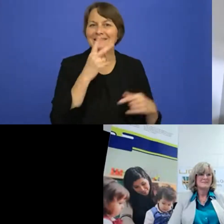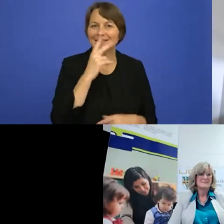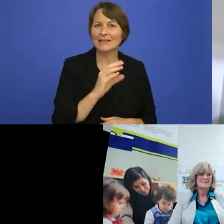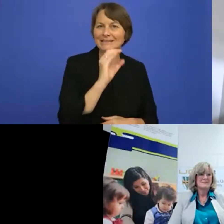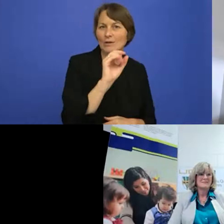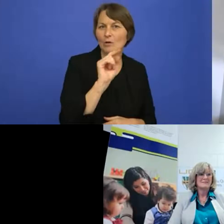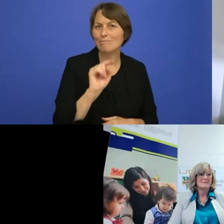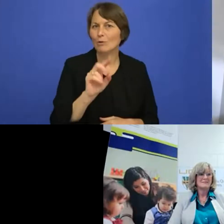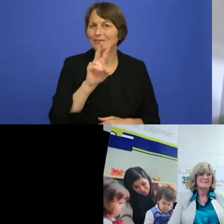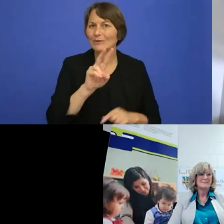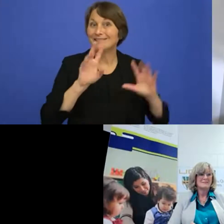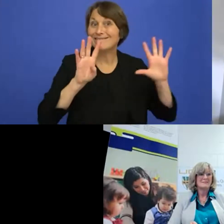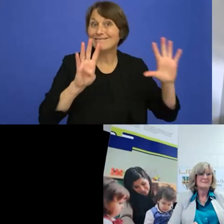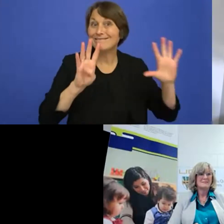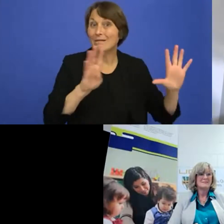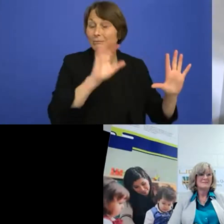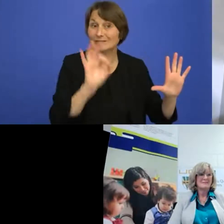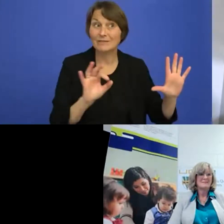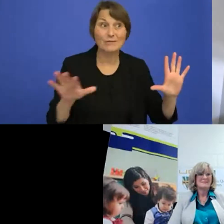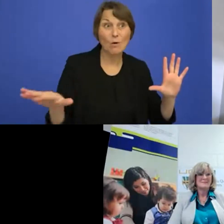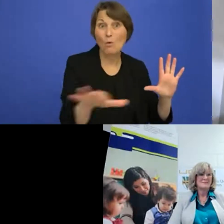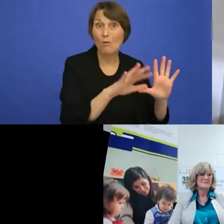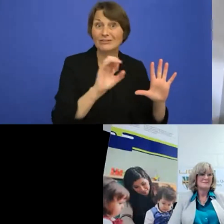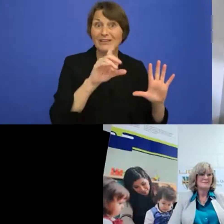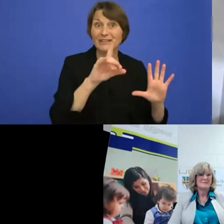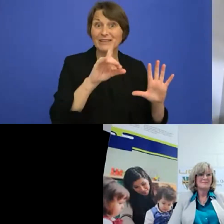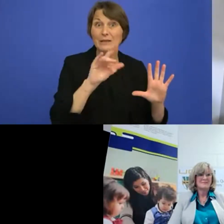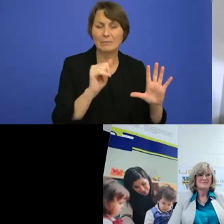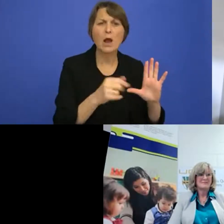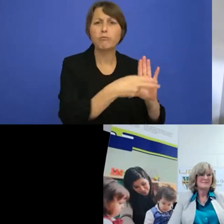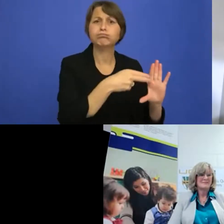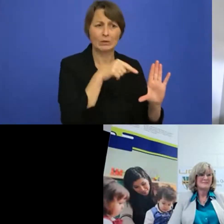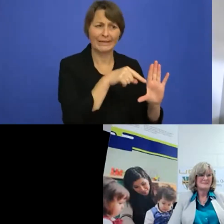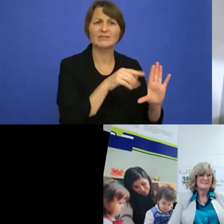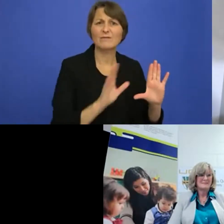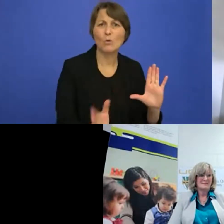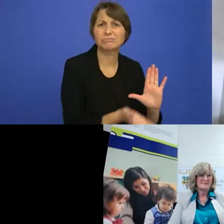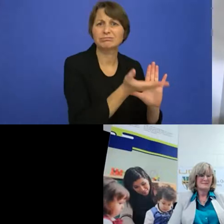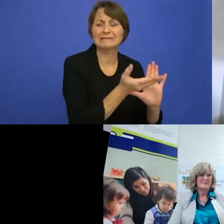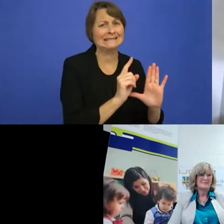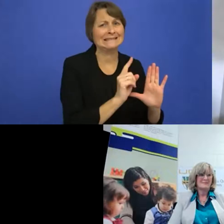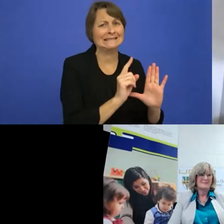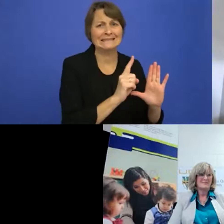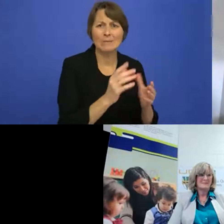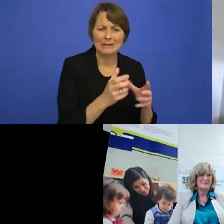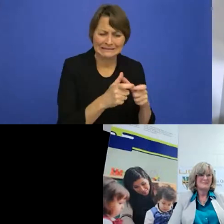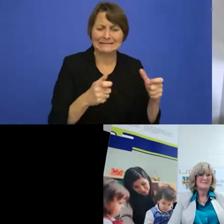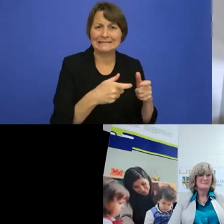seulement 0,29% du PIB est consacré à ce secteur. Des recherches plus